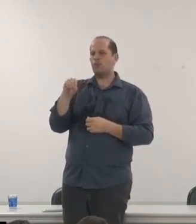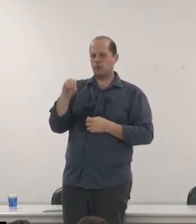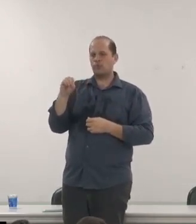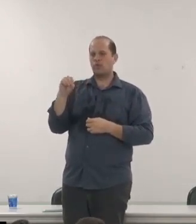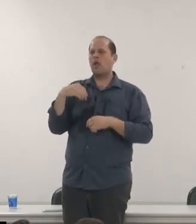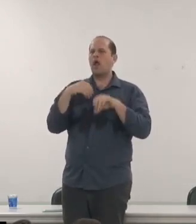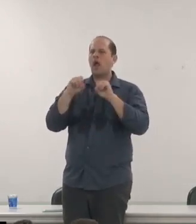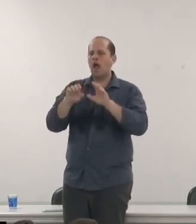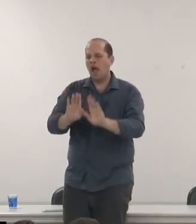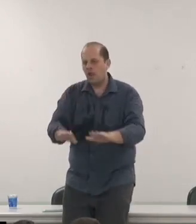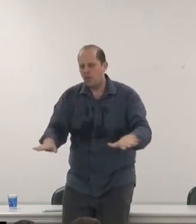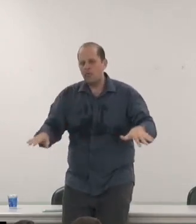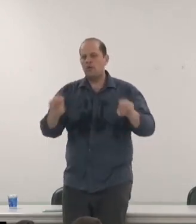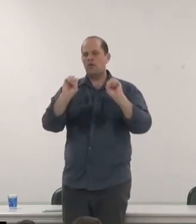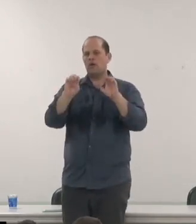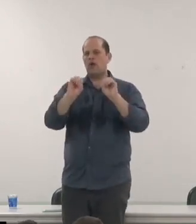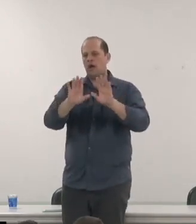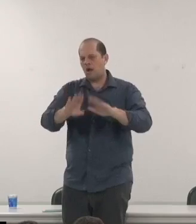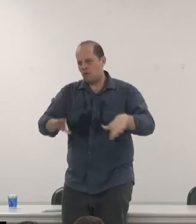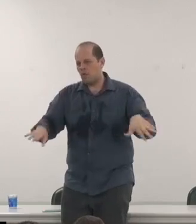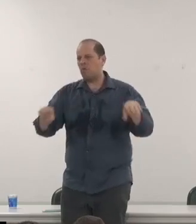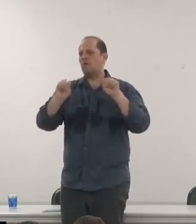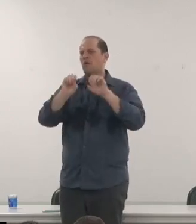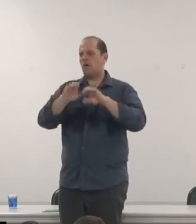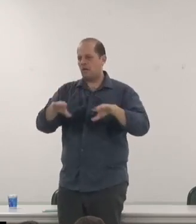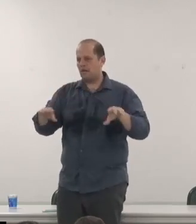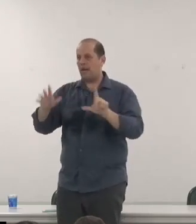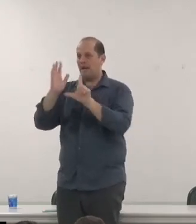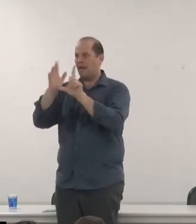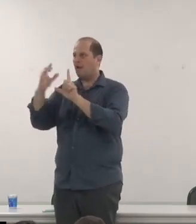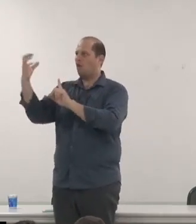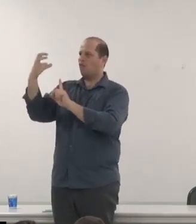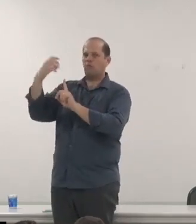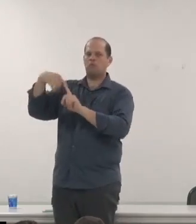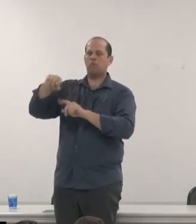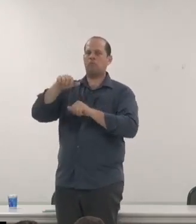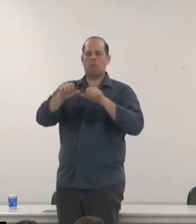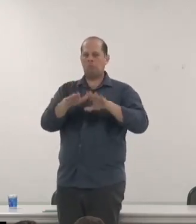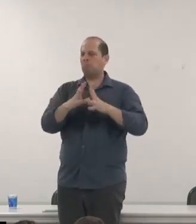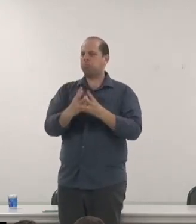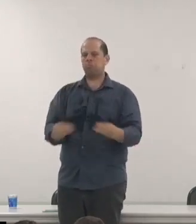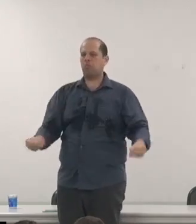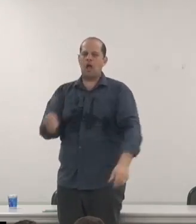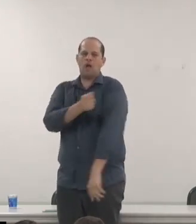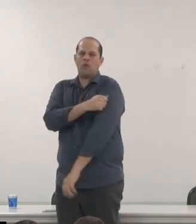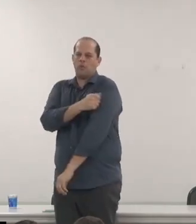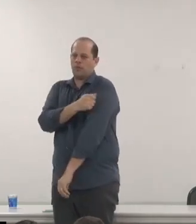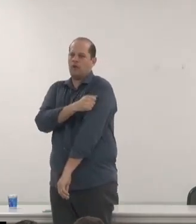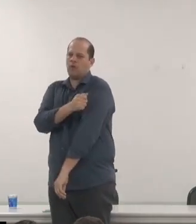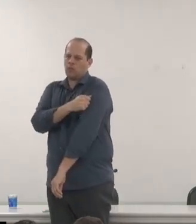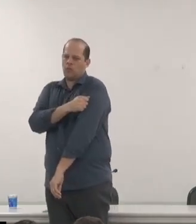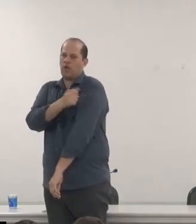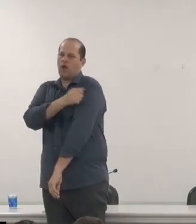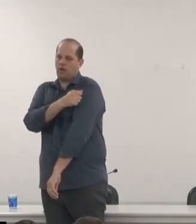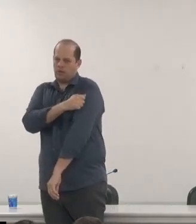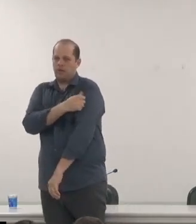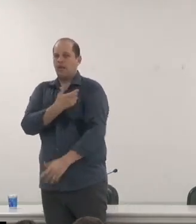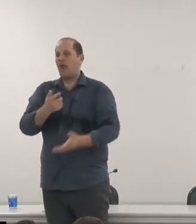né, mas soletravam, por exemplo, aluno, e aí, com o tempo, a gente começou a usar esse sinal que eu mostrei, que é como de pessoas, e